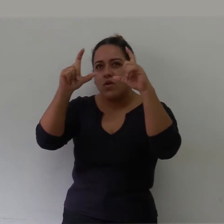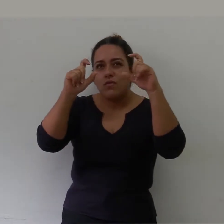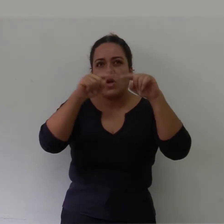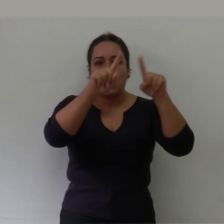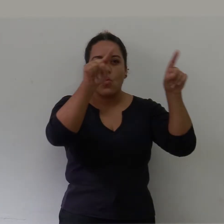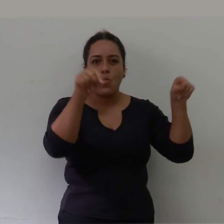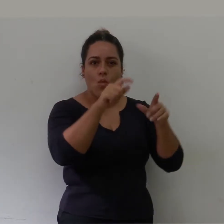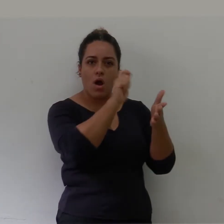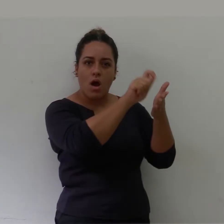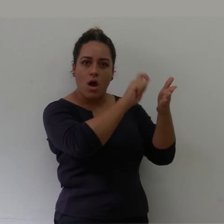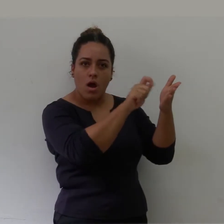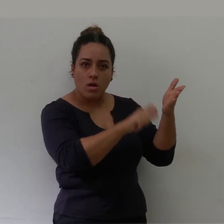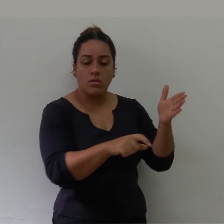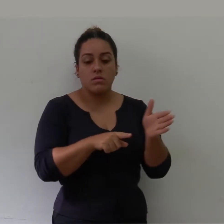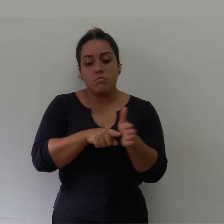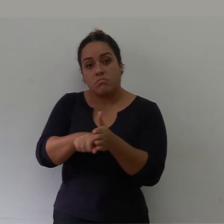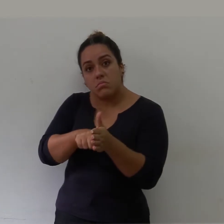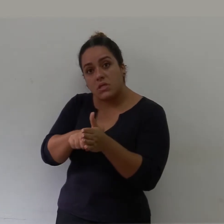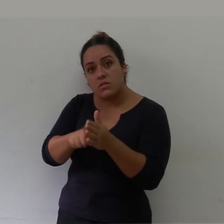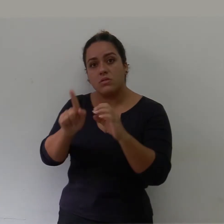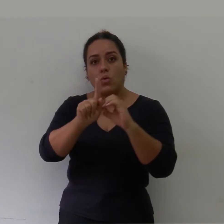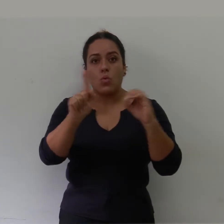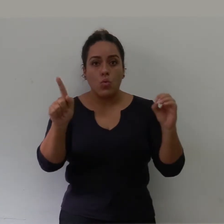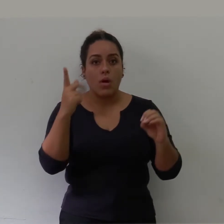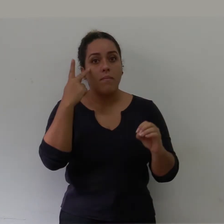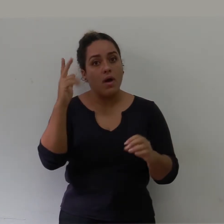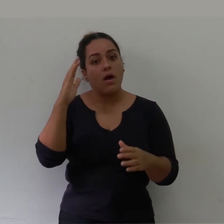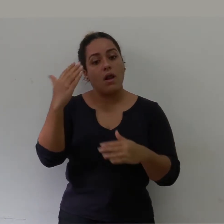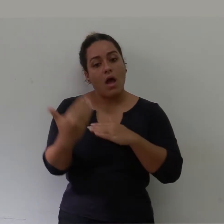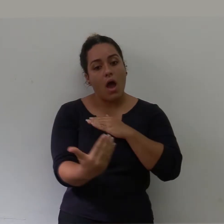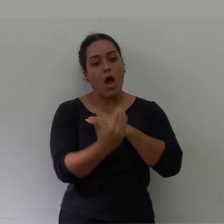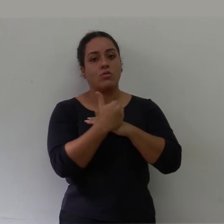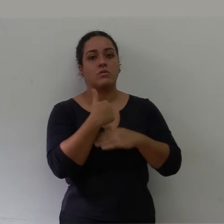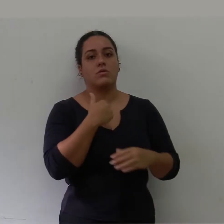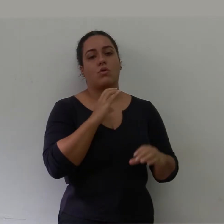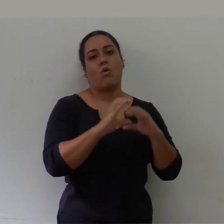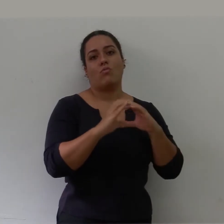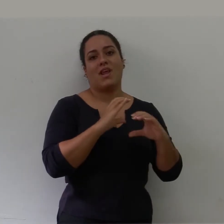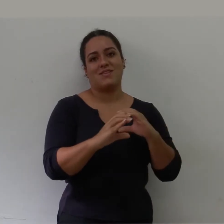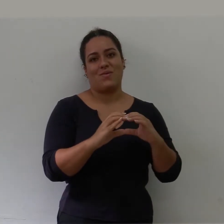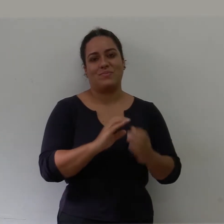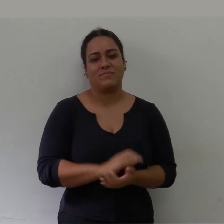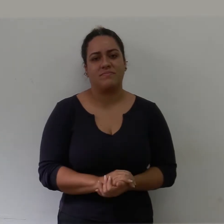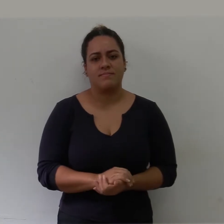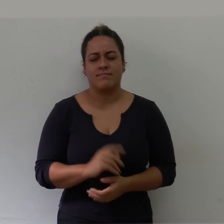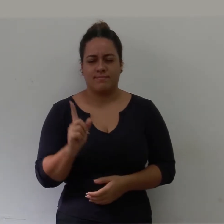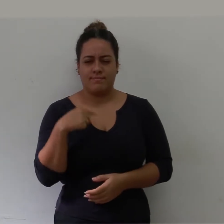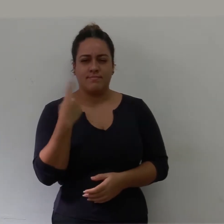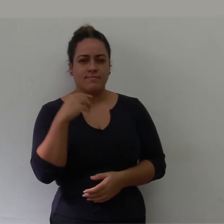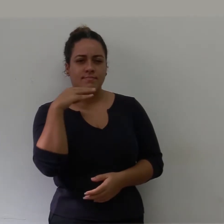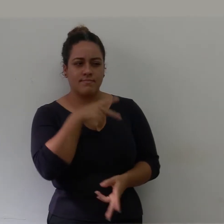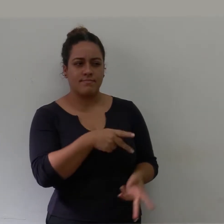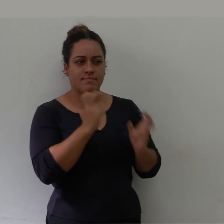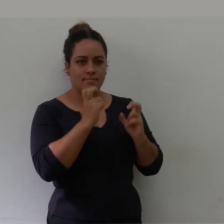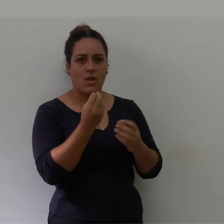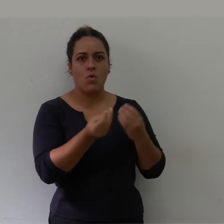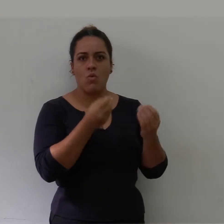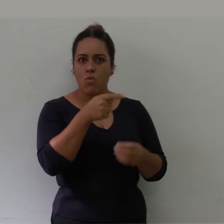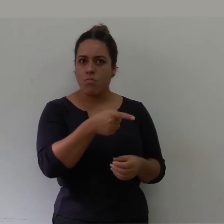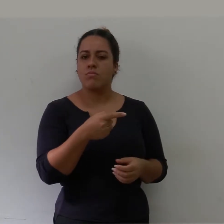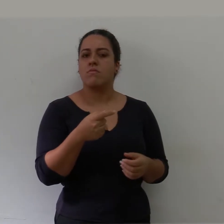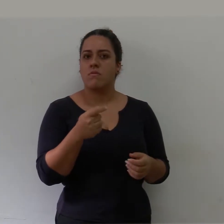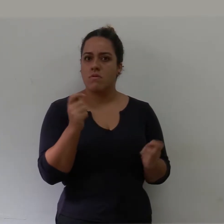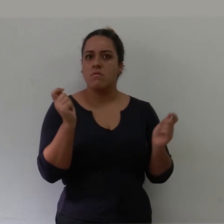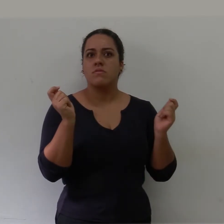quadro negro, pesquisando no Google e também para ajudar em minha comunicação. E a gente percebe que com essa ferramenta